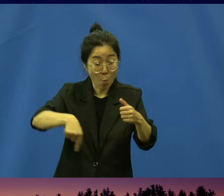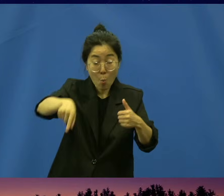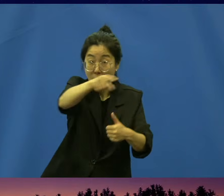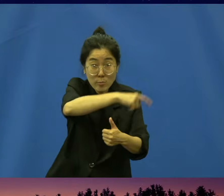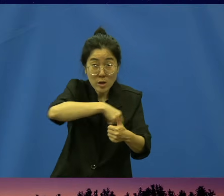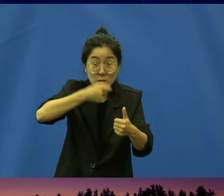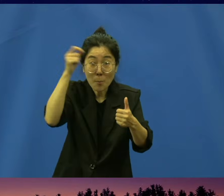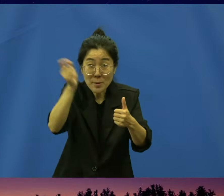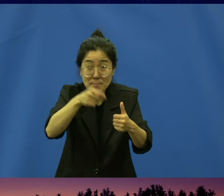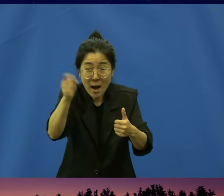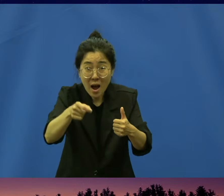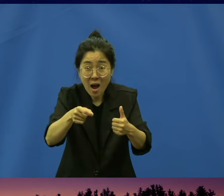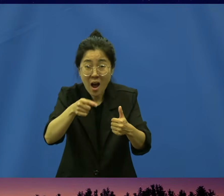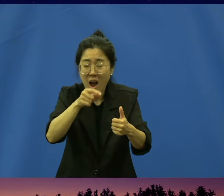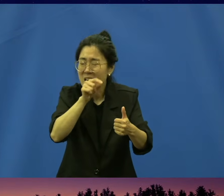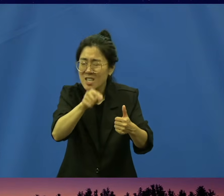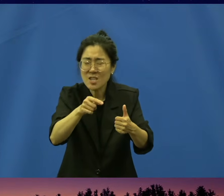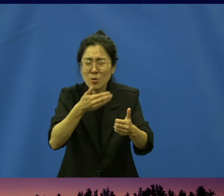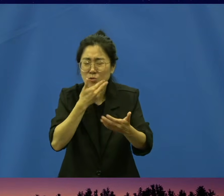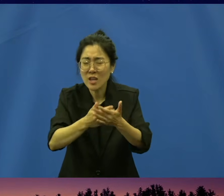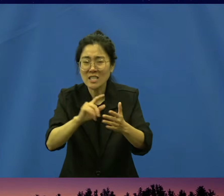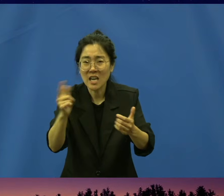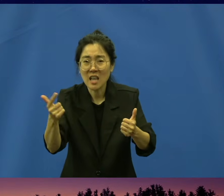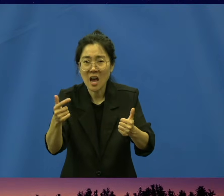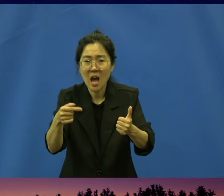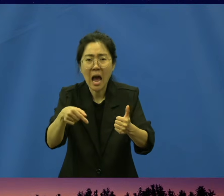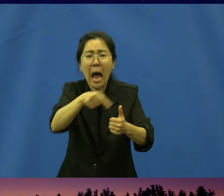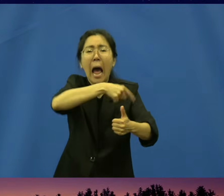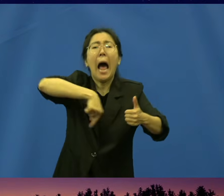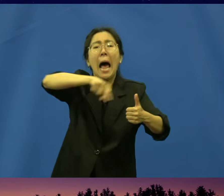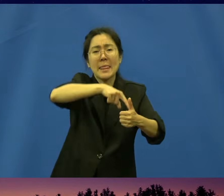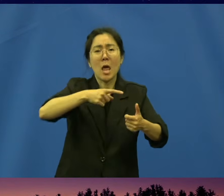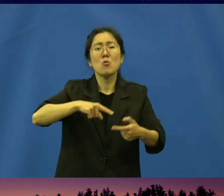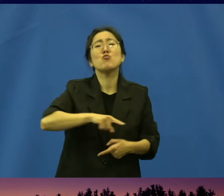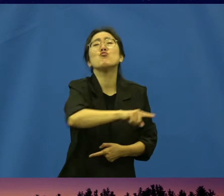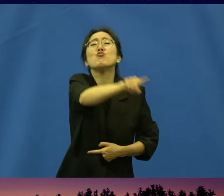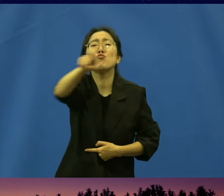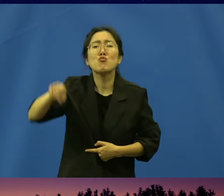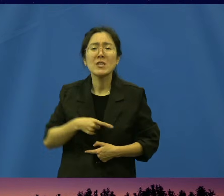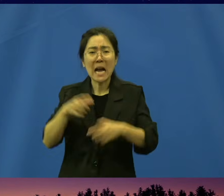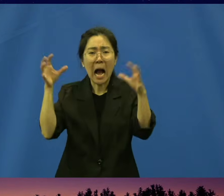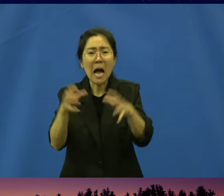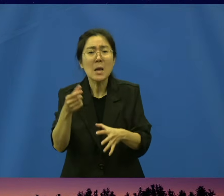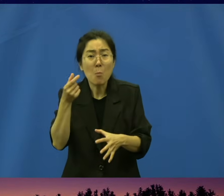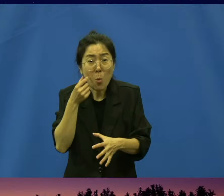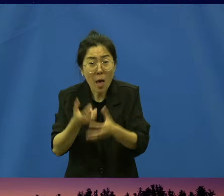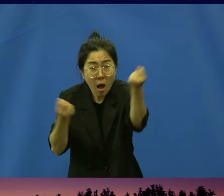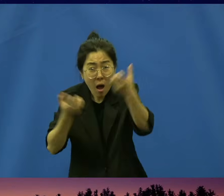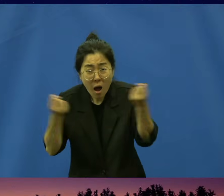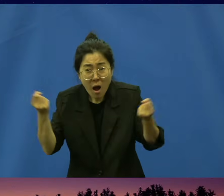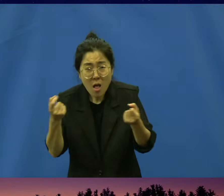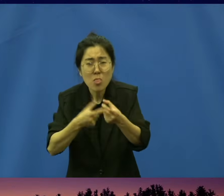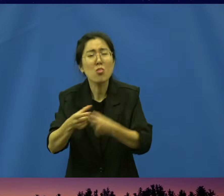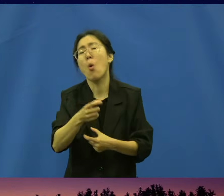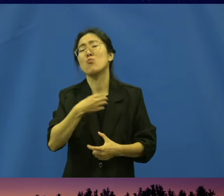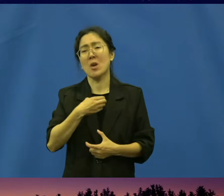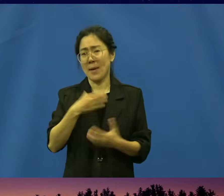간에, 공동체든지 간에 지도자들의 연합은 이렇게 중요한 것입니다.